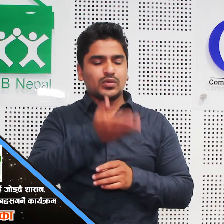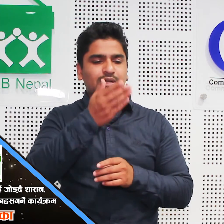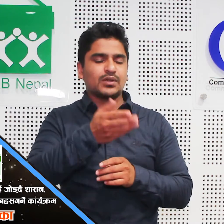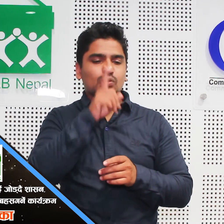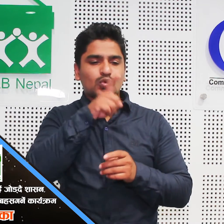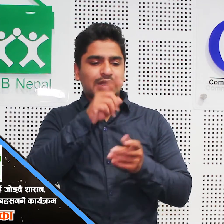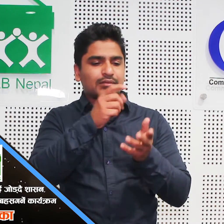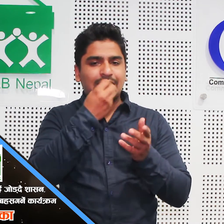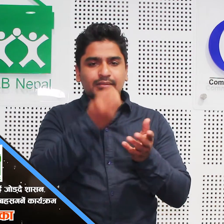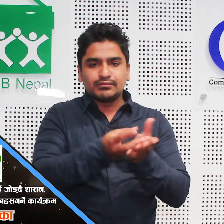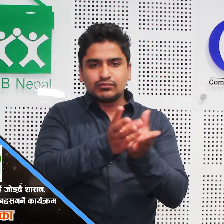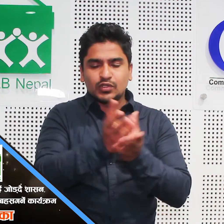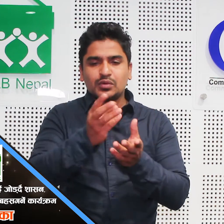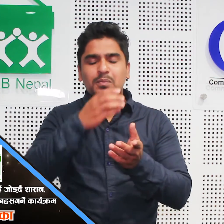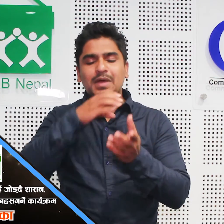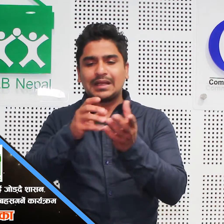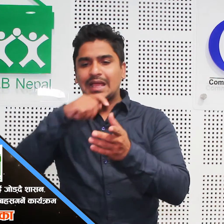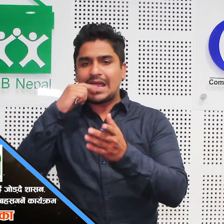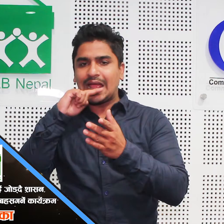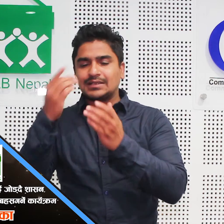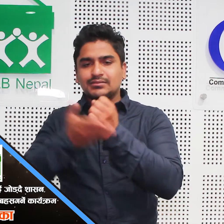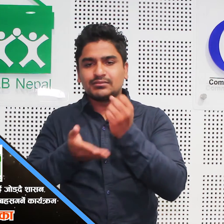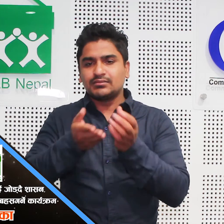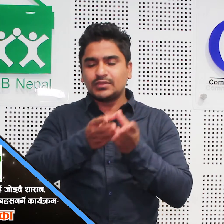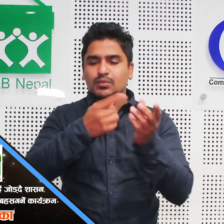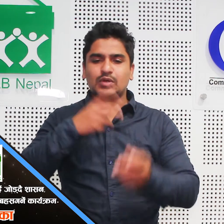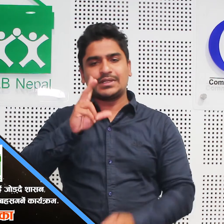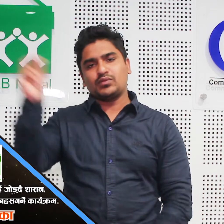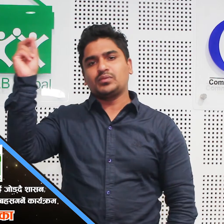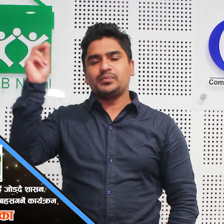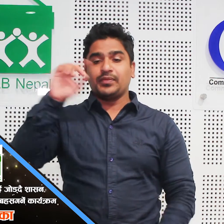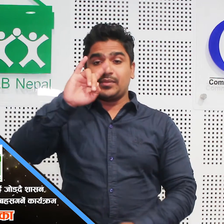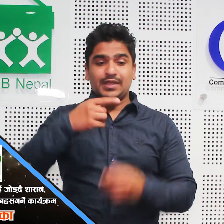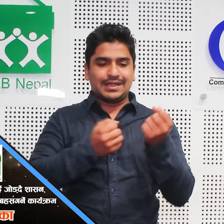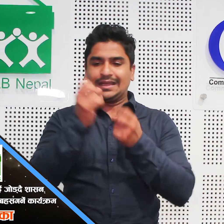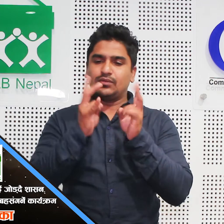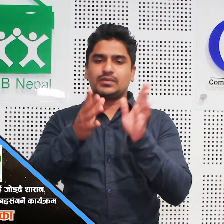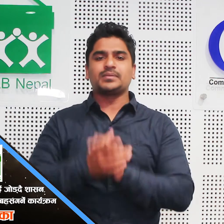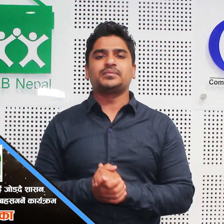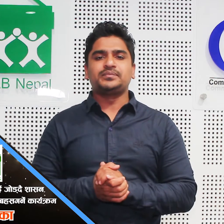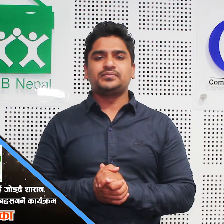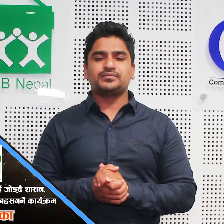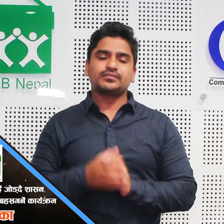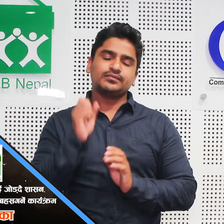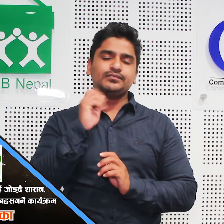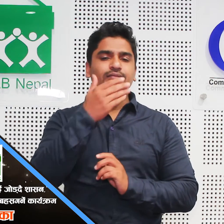धानासाना देऊ, बाख्रालाई घाँस हाल देऊ, म चाहिँ लागे, फेरि अहिले गाडी छुट्छ। ल ल,